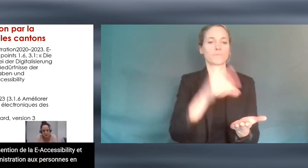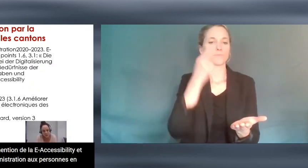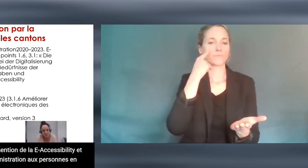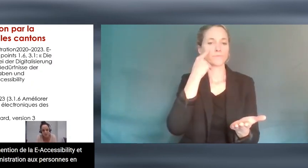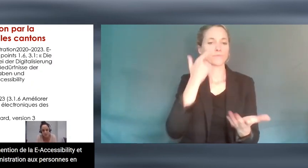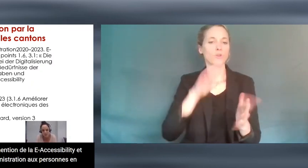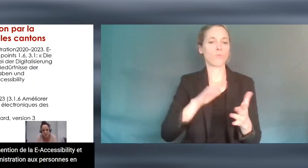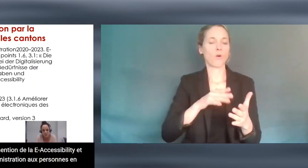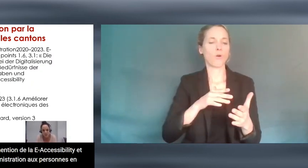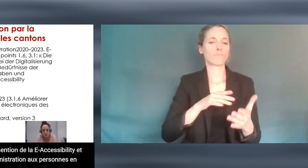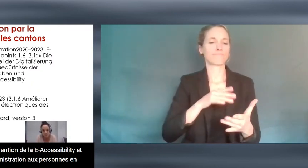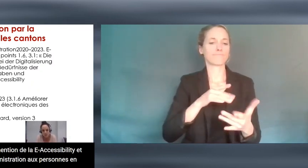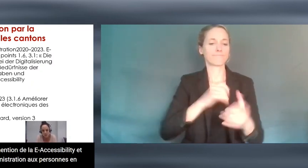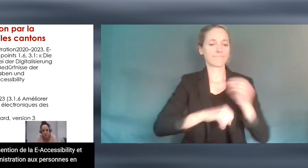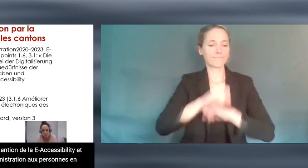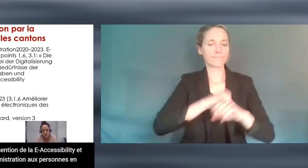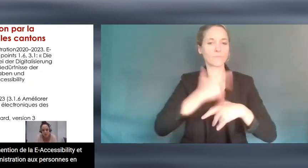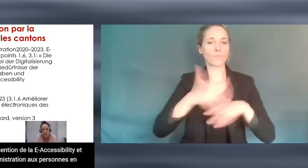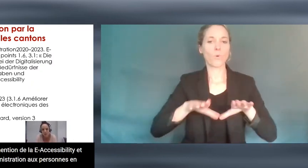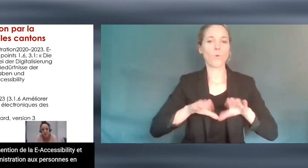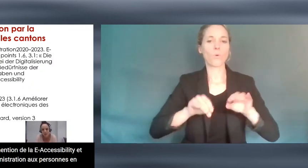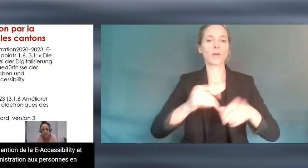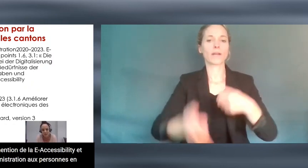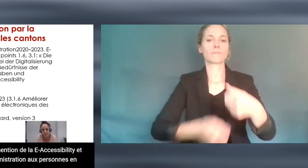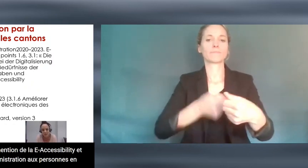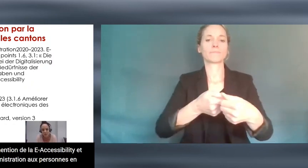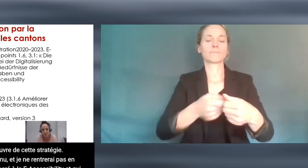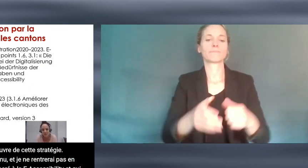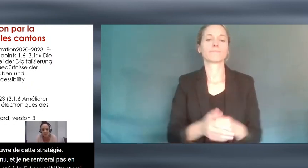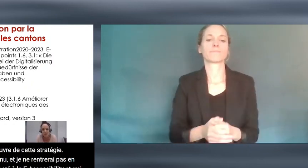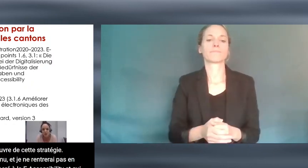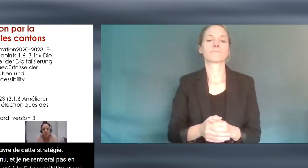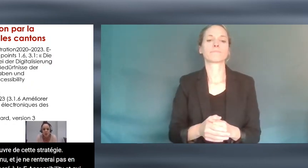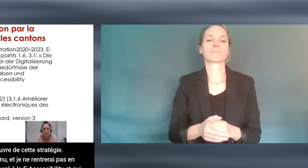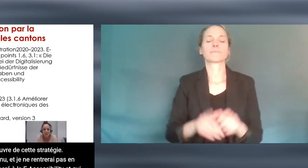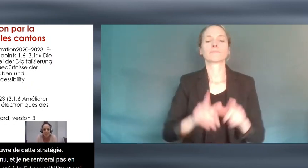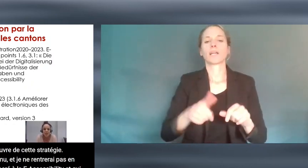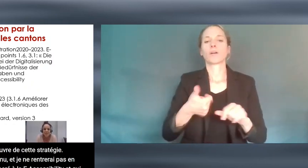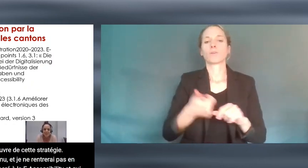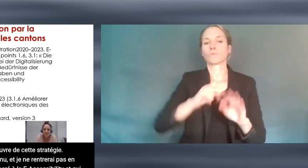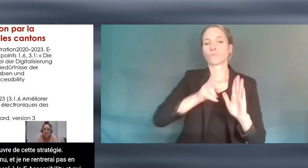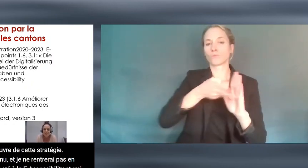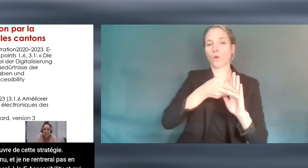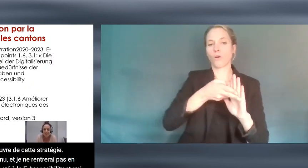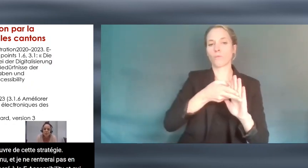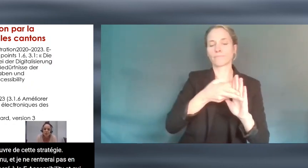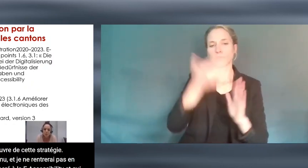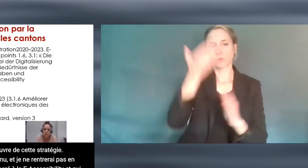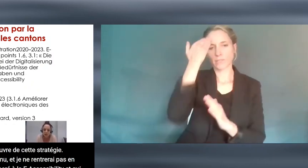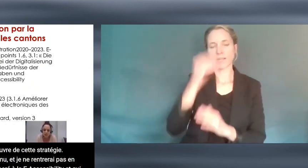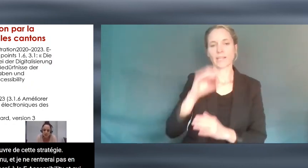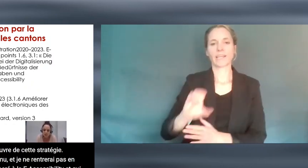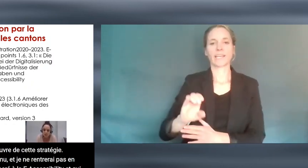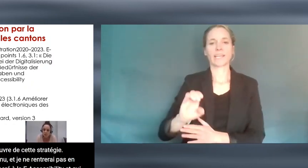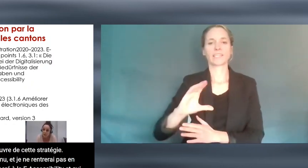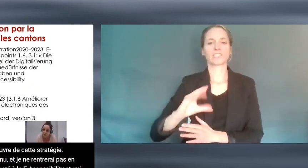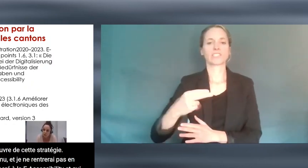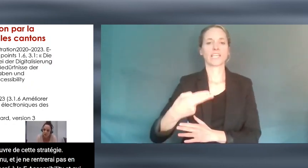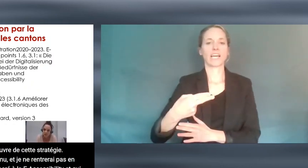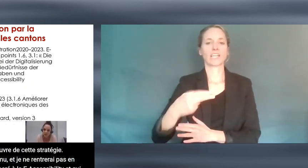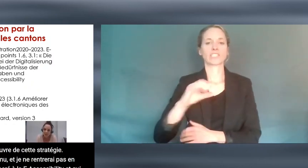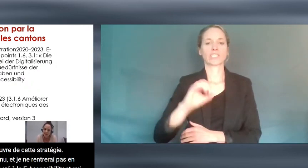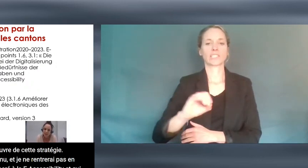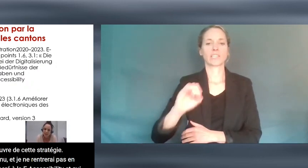un standard qui vous est connu et je n'entrerai pas en détail sur celui-ci, le ECH 0059 qui